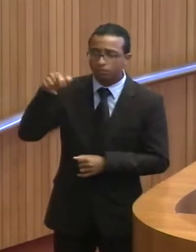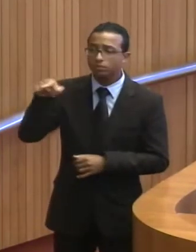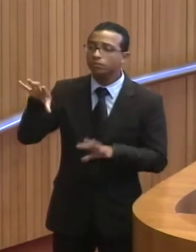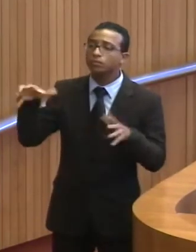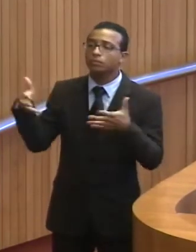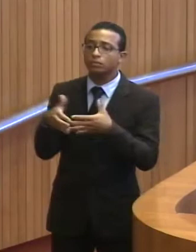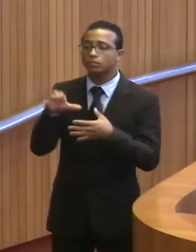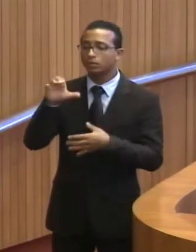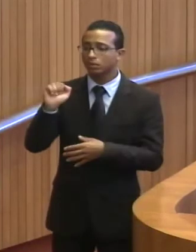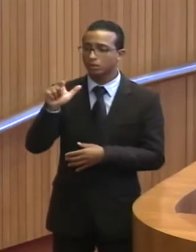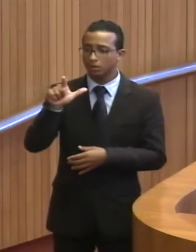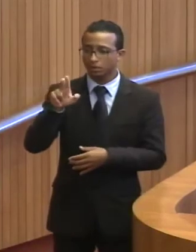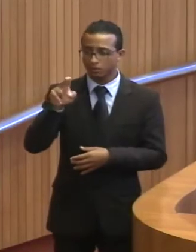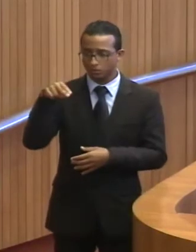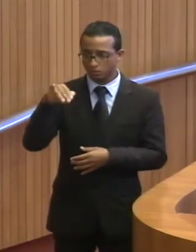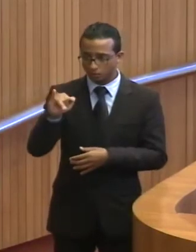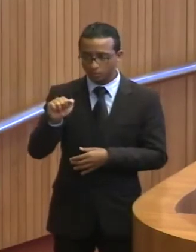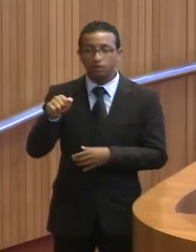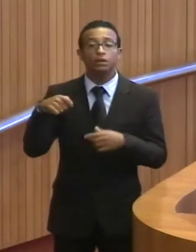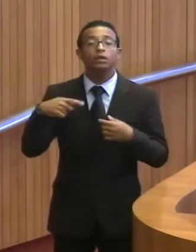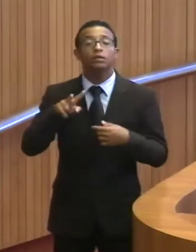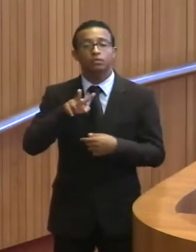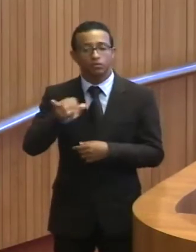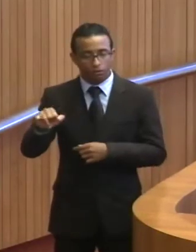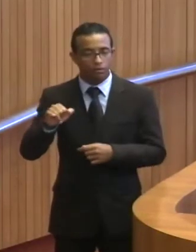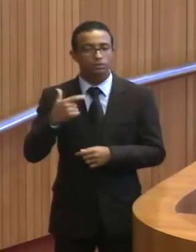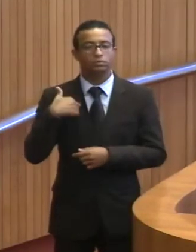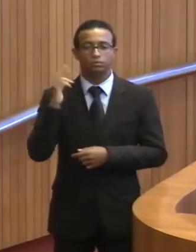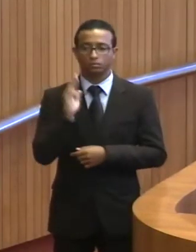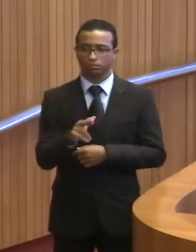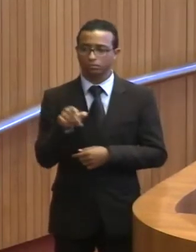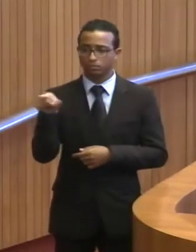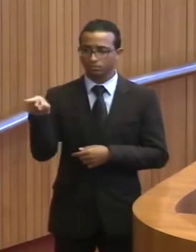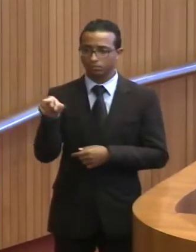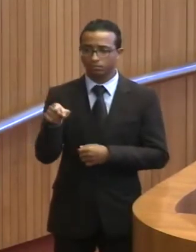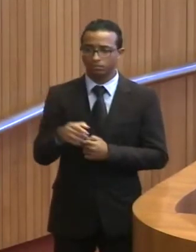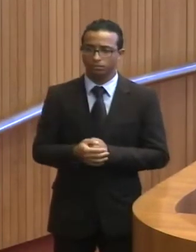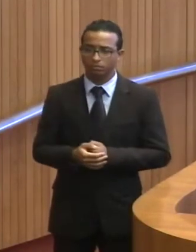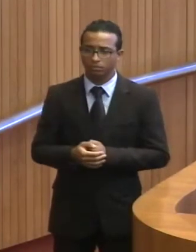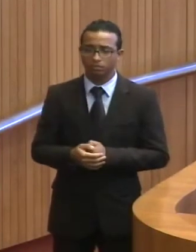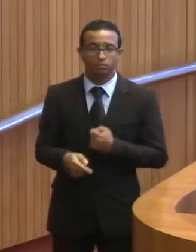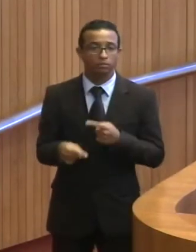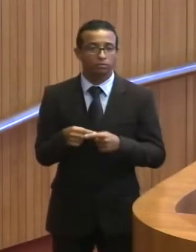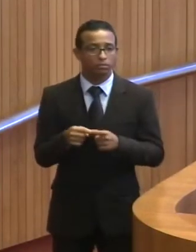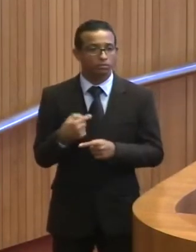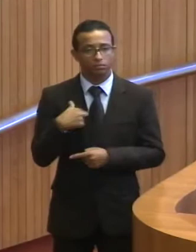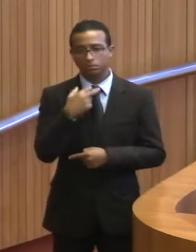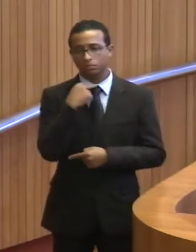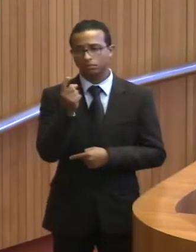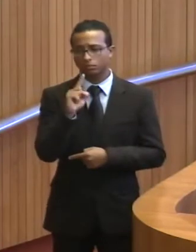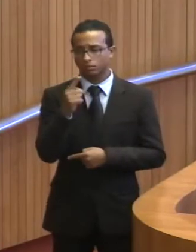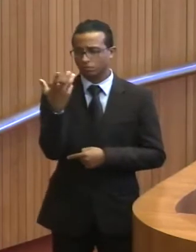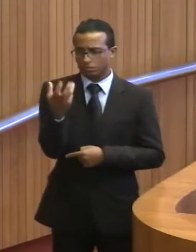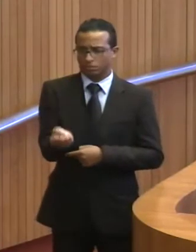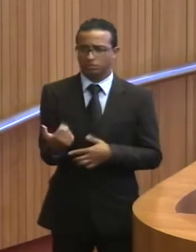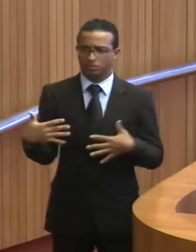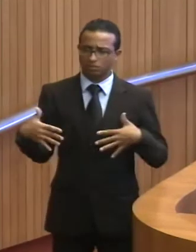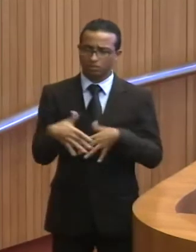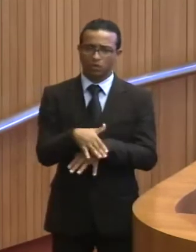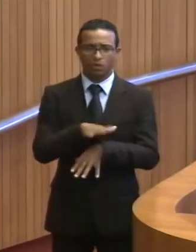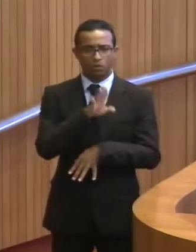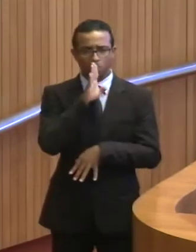Os caluniadores vão ter que responder por isso. Porque nós não podemos mais